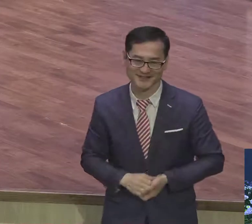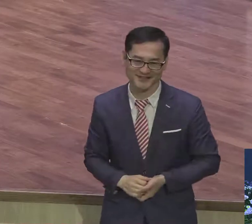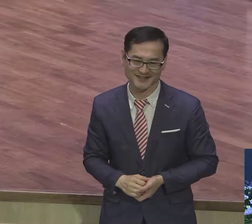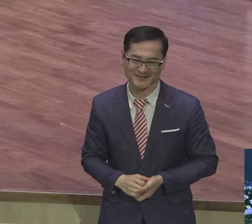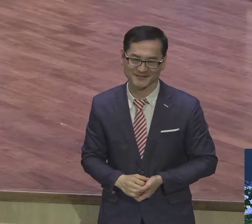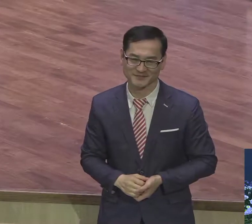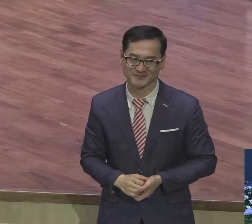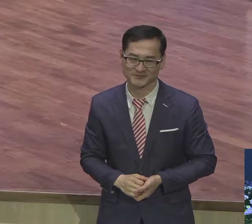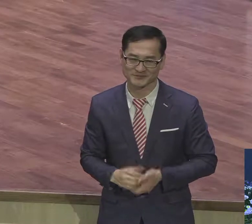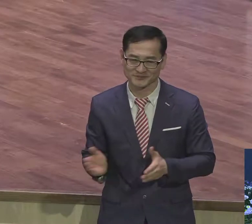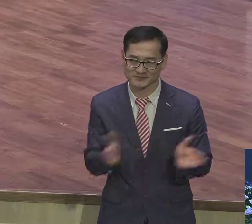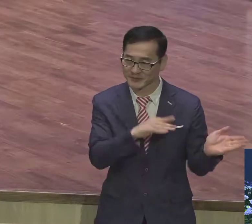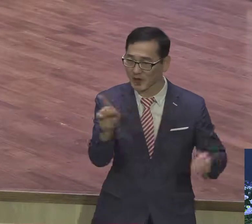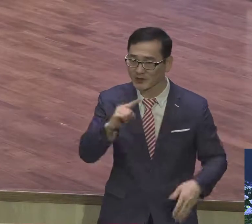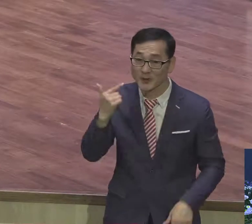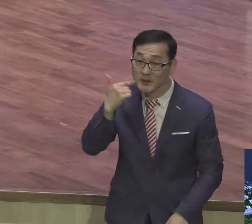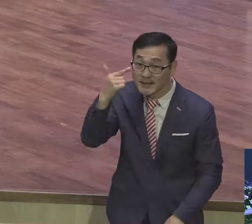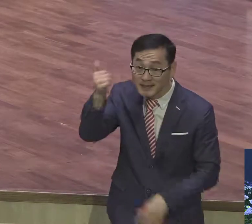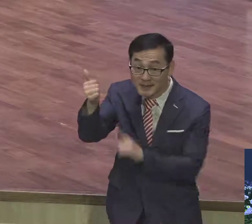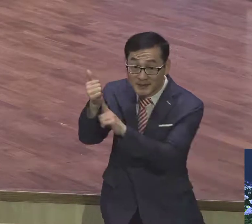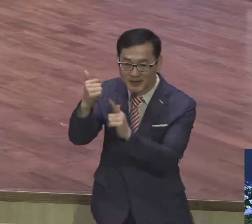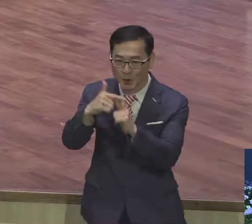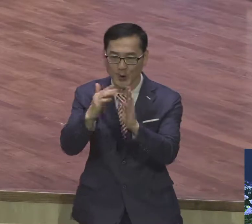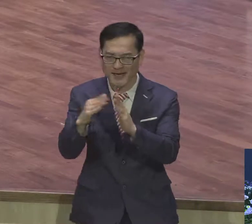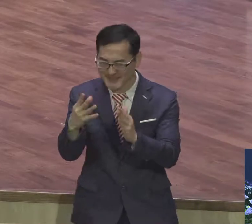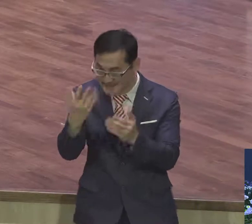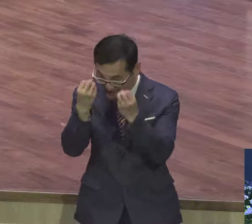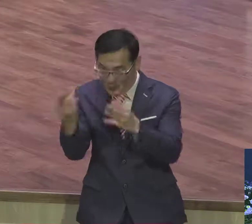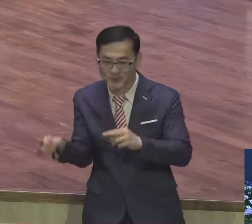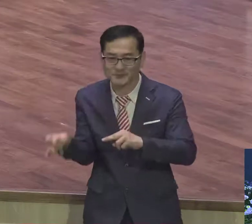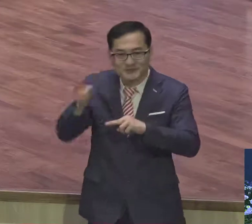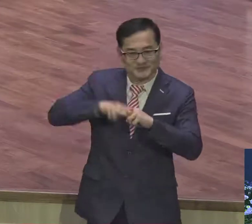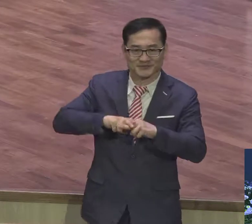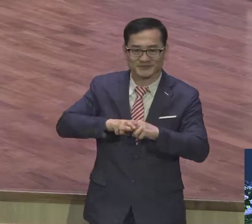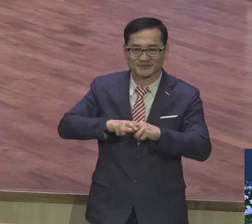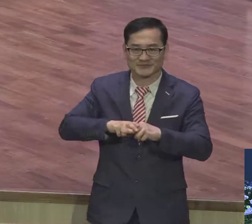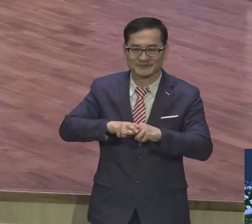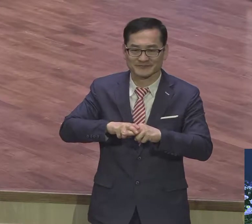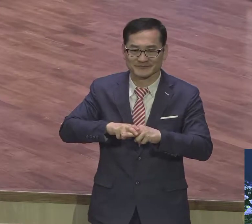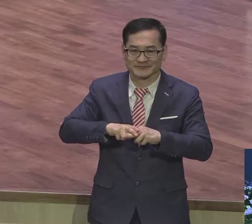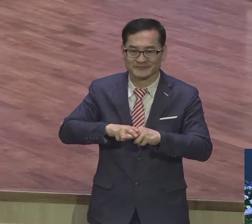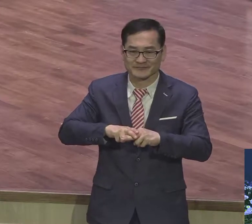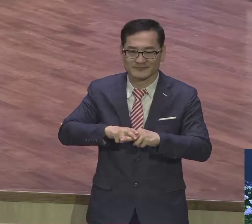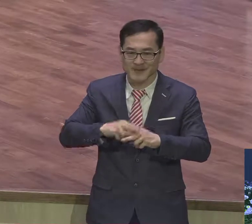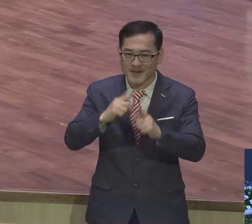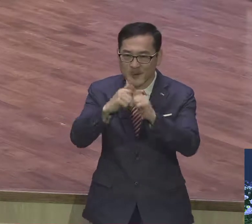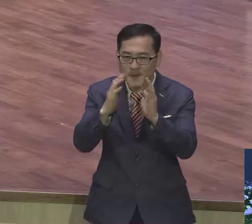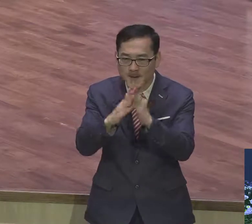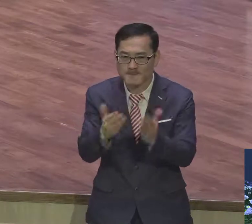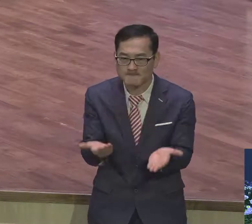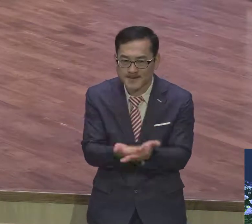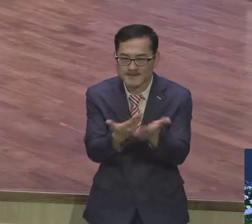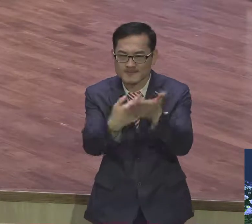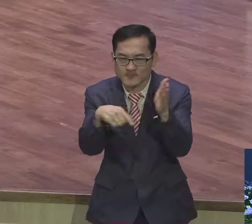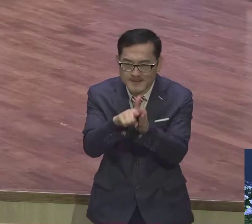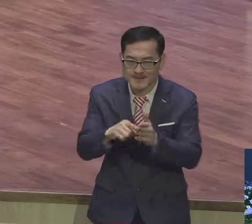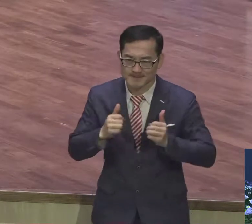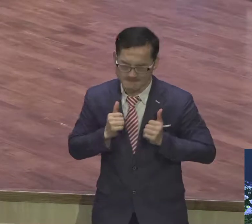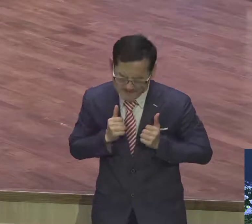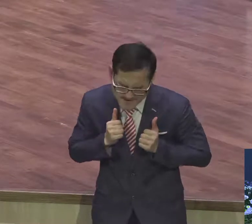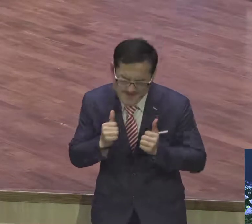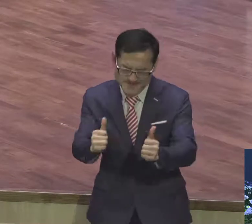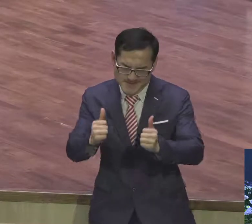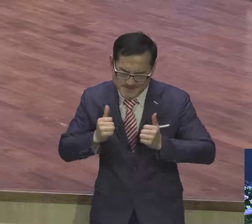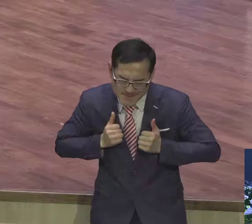어느 목사님이 새로 교회 부임을 했어요 열정을 가지고 새로 부임했기 때문에 막 그냥 목회를 하고 있는데